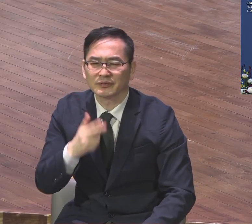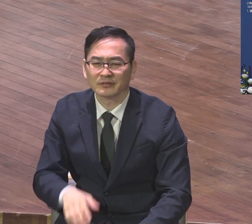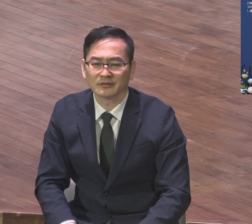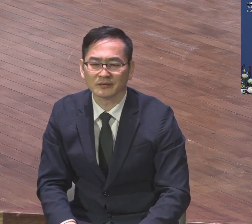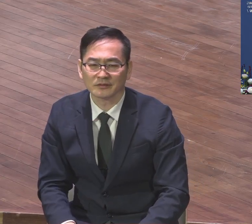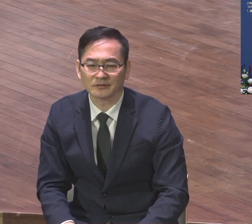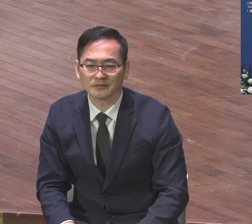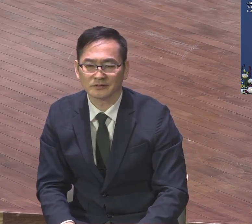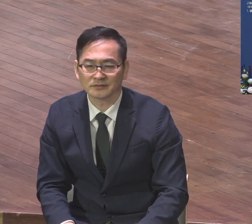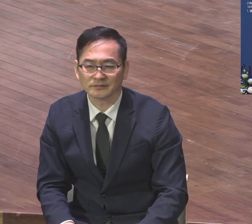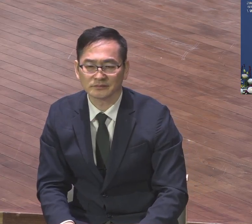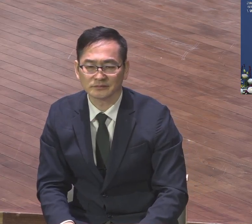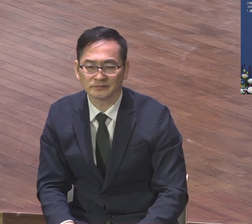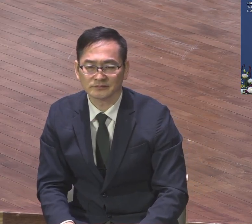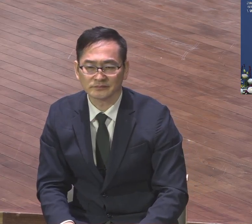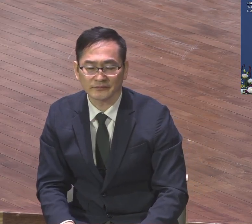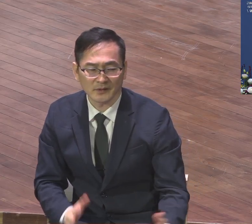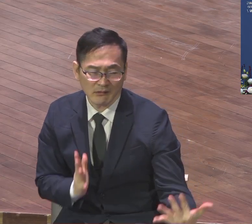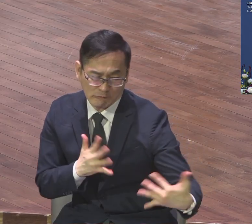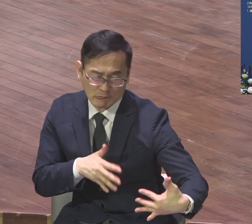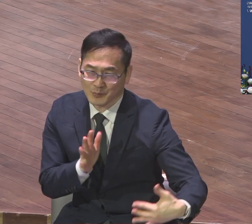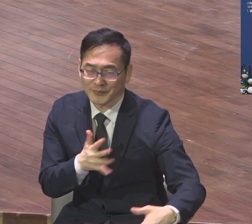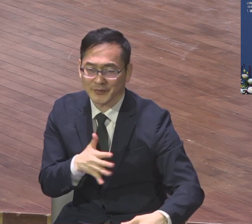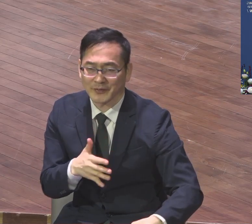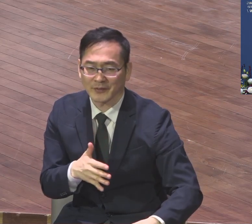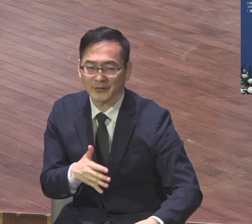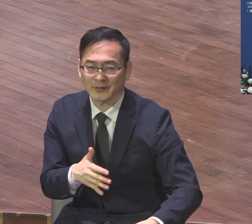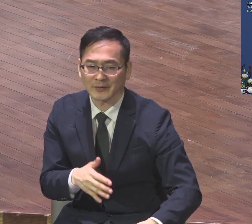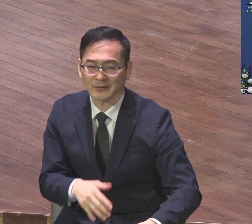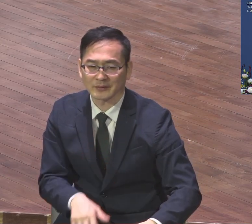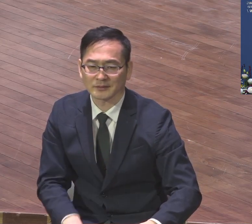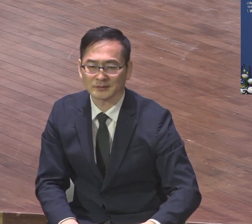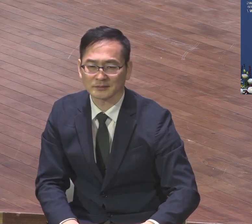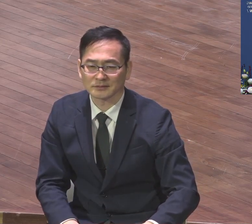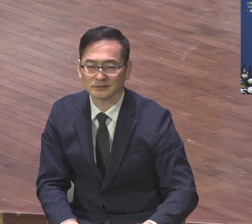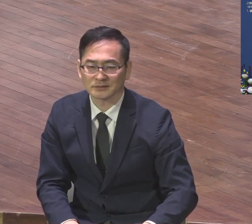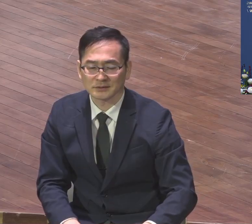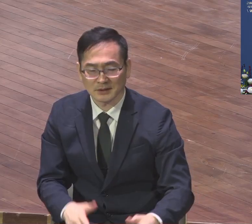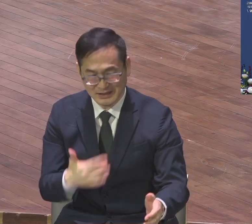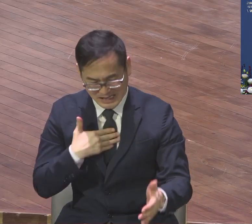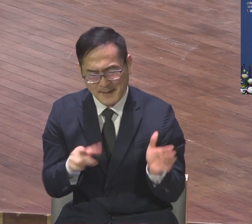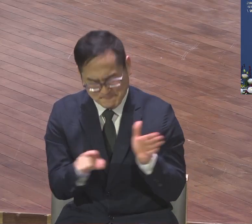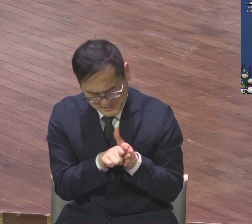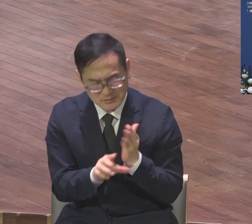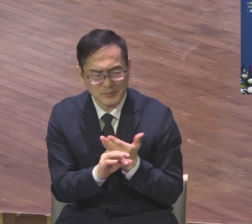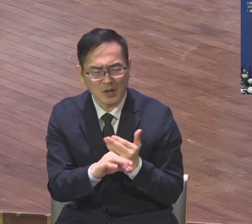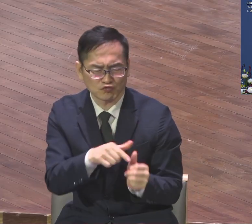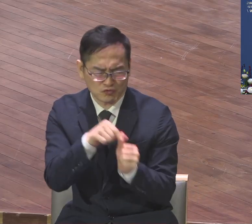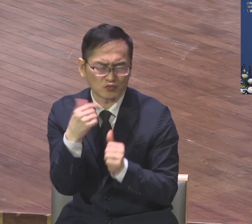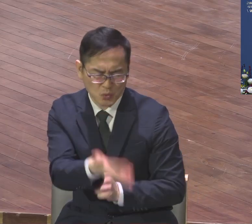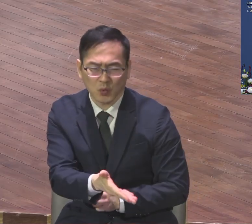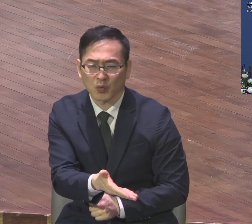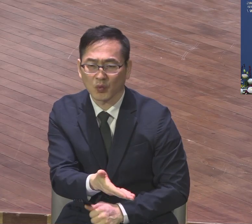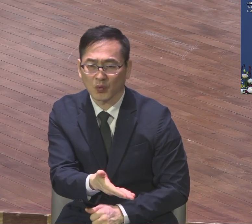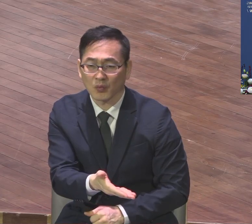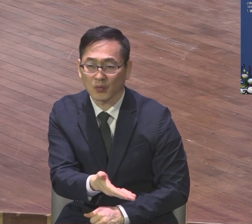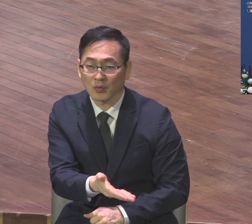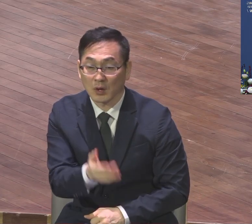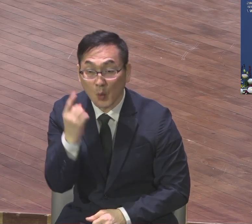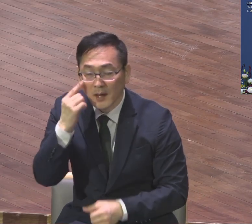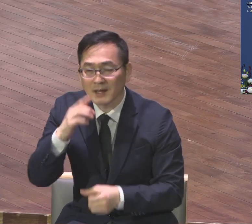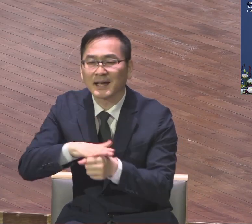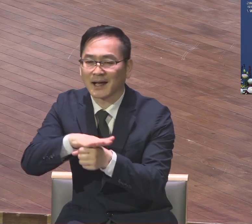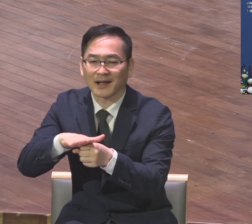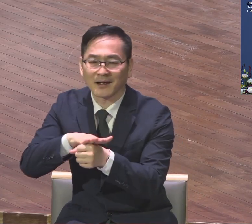하나님 아니세요. 하나님은 사랑이시라. 사랑과 긍휼이 풍성하신 분이